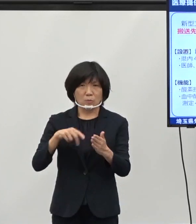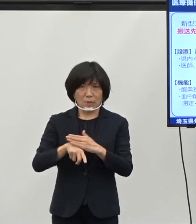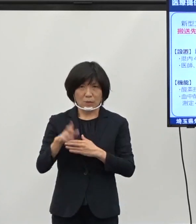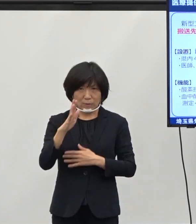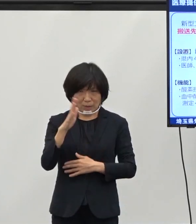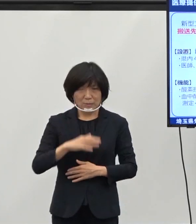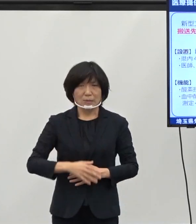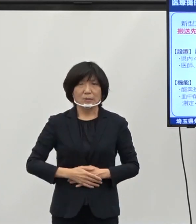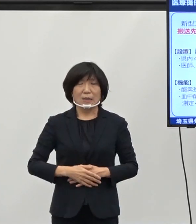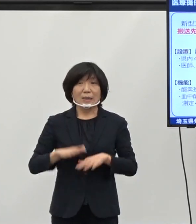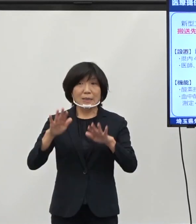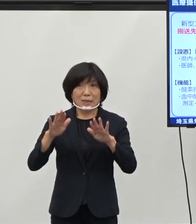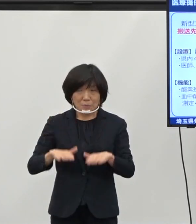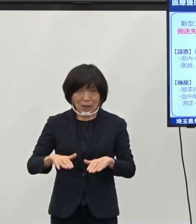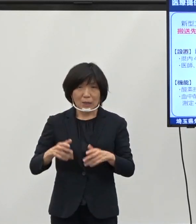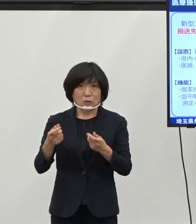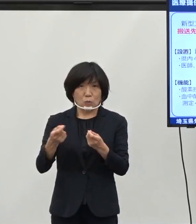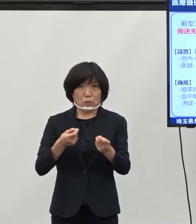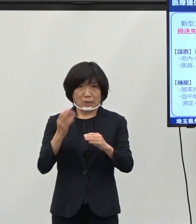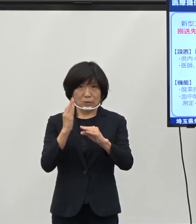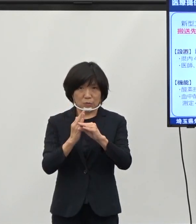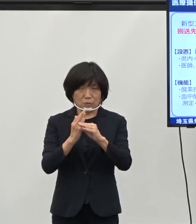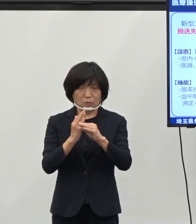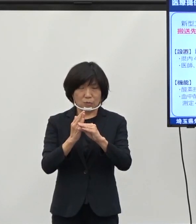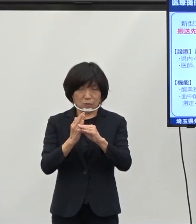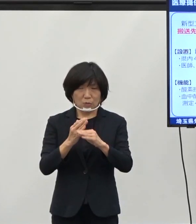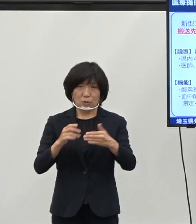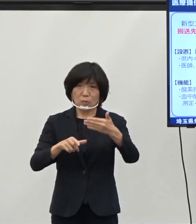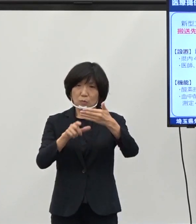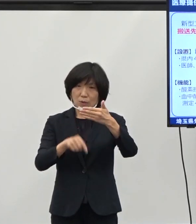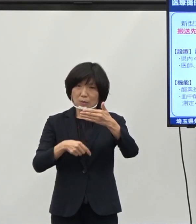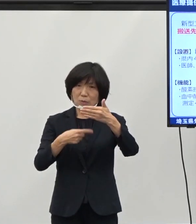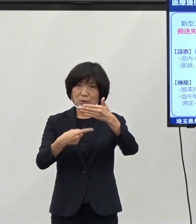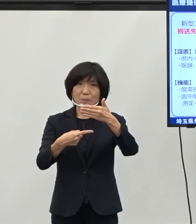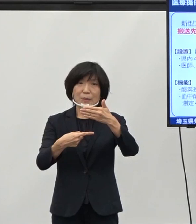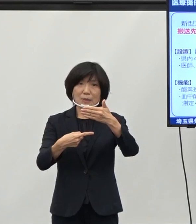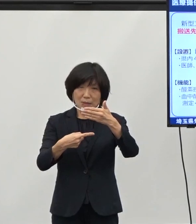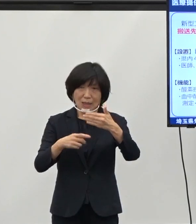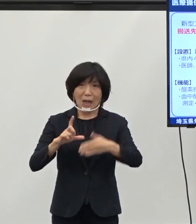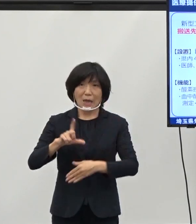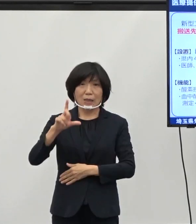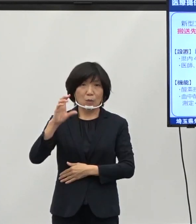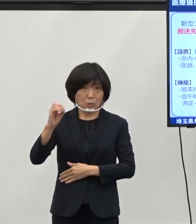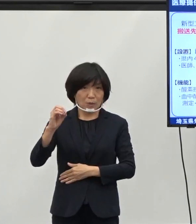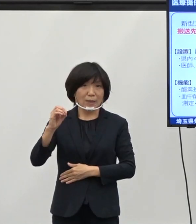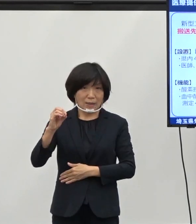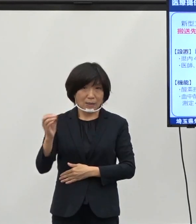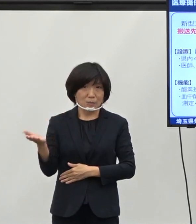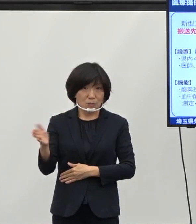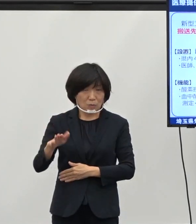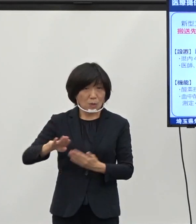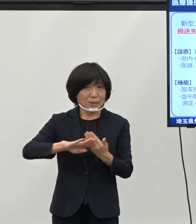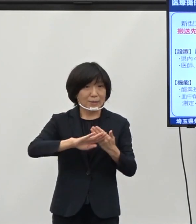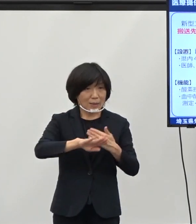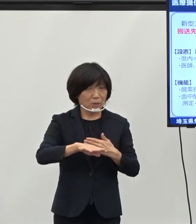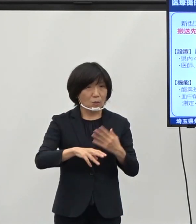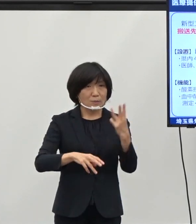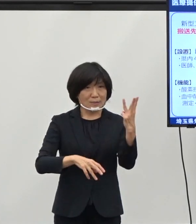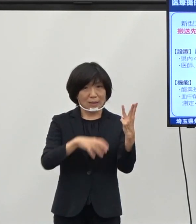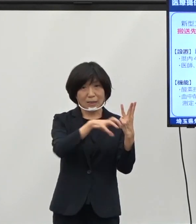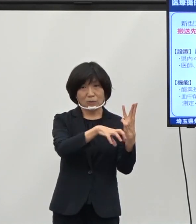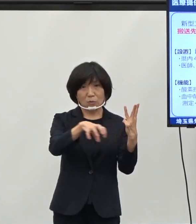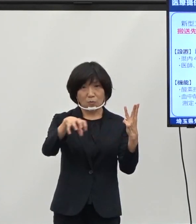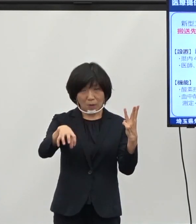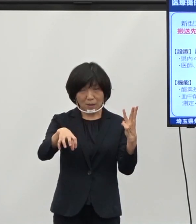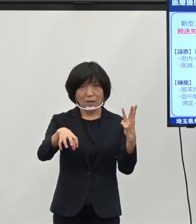。今調整している最中であります。で、9月1日をめどに上尾で開設する以外の3カ所につき